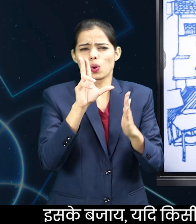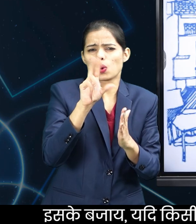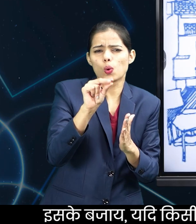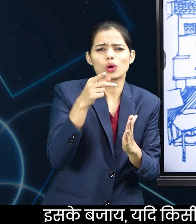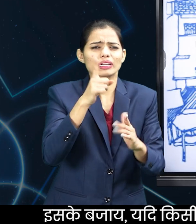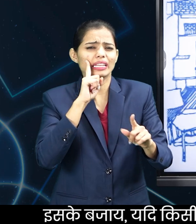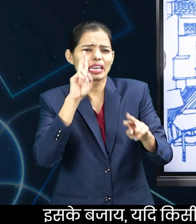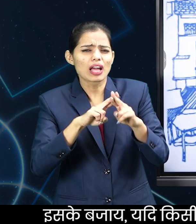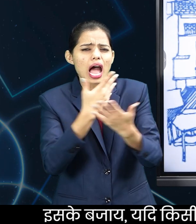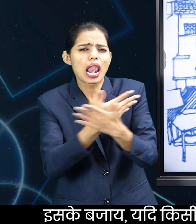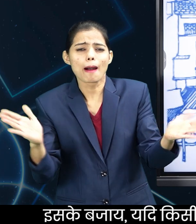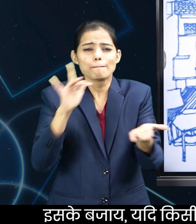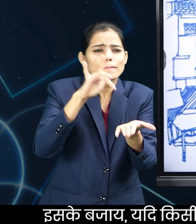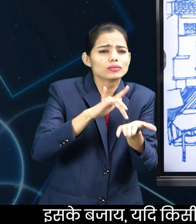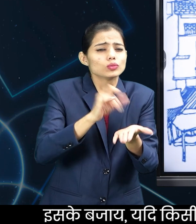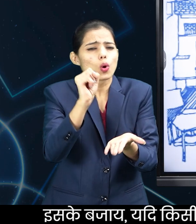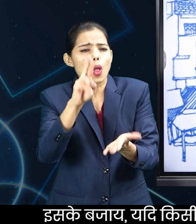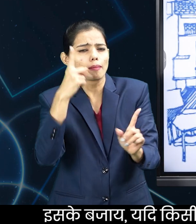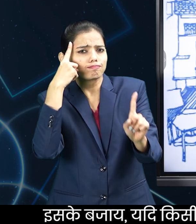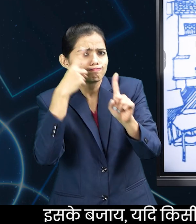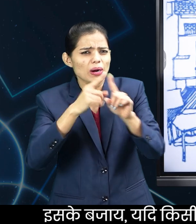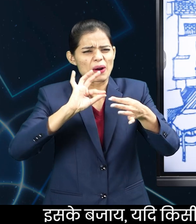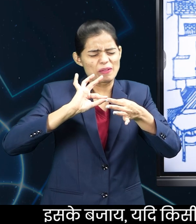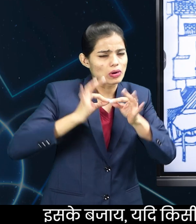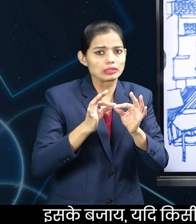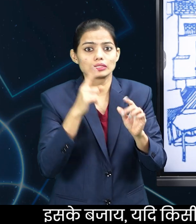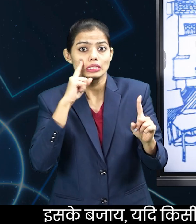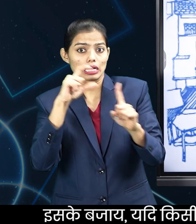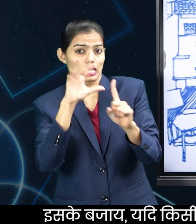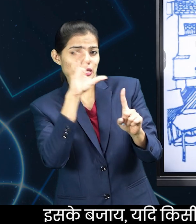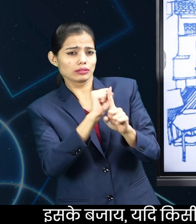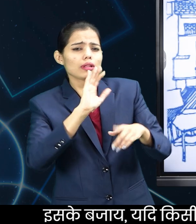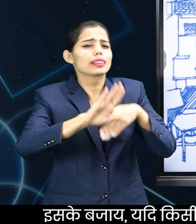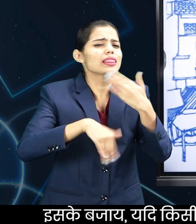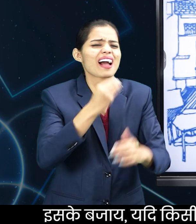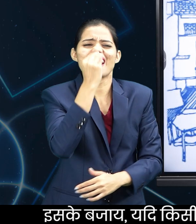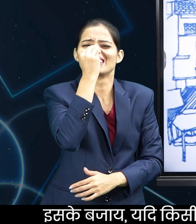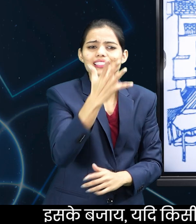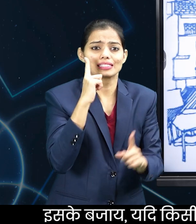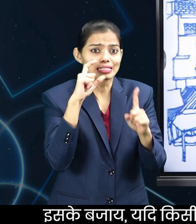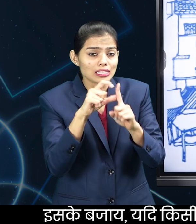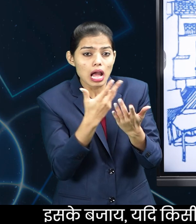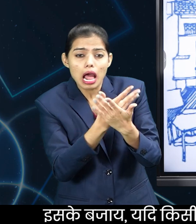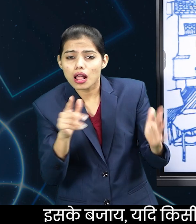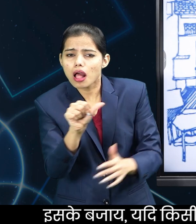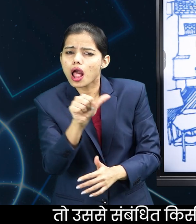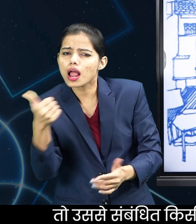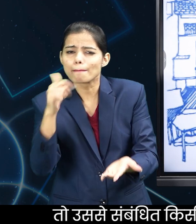इसके बजाय यदि किसी स्थान या वस्तु को पहचान के लिए तद किया जाता है, तो